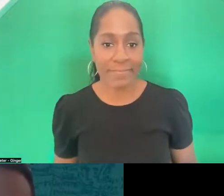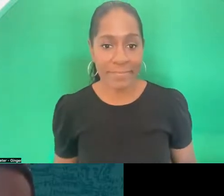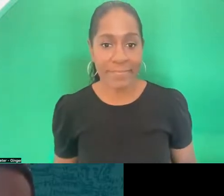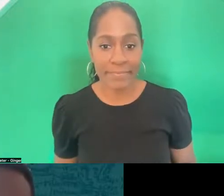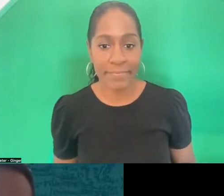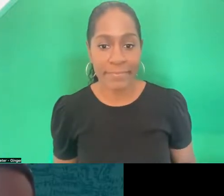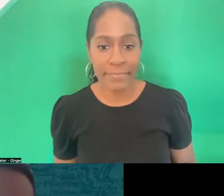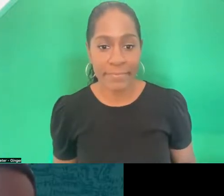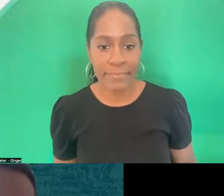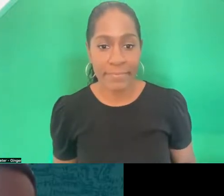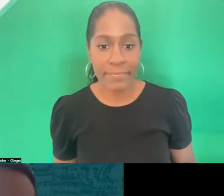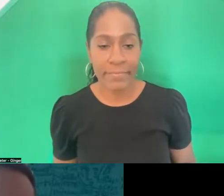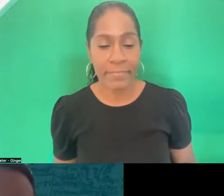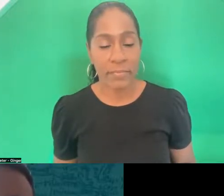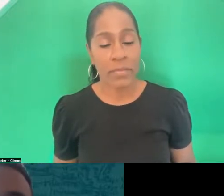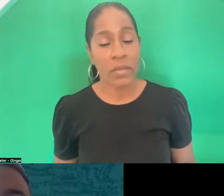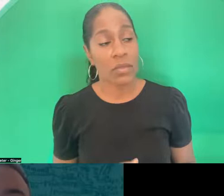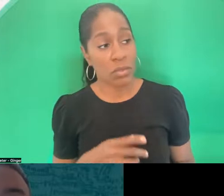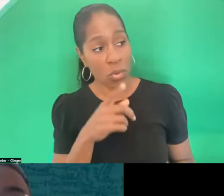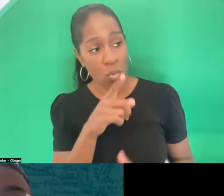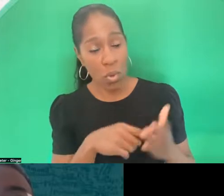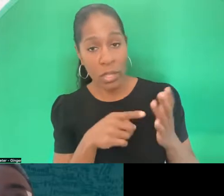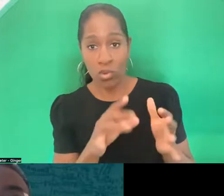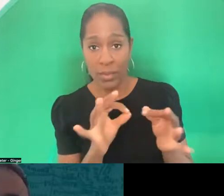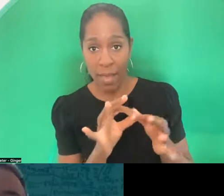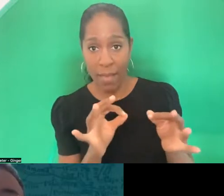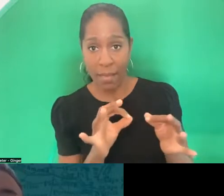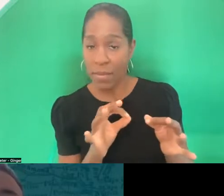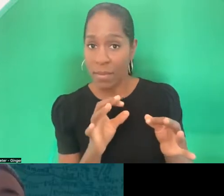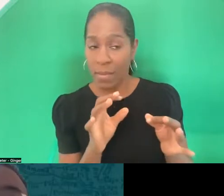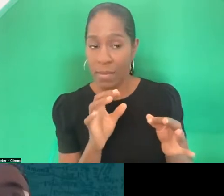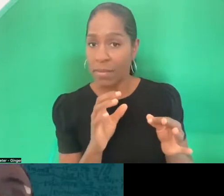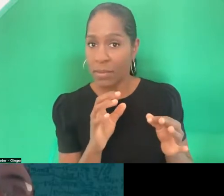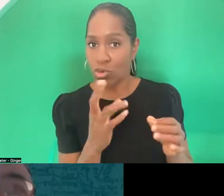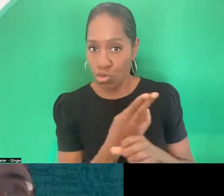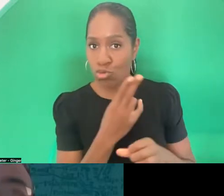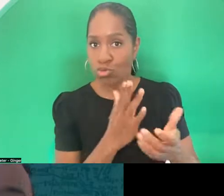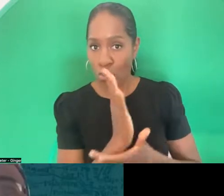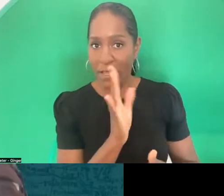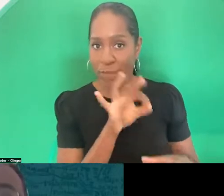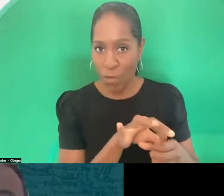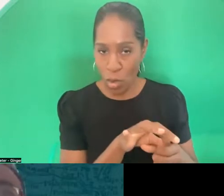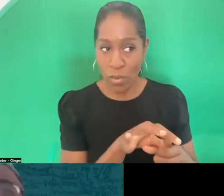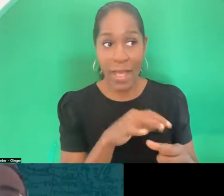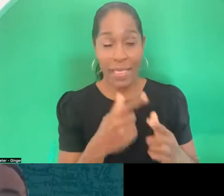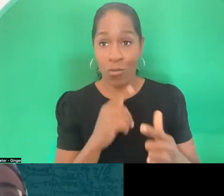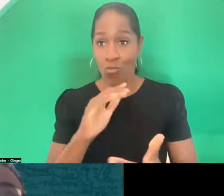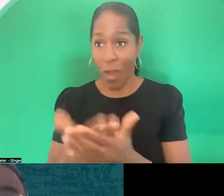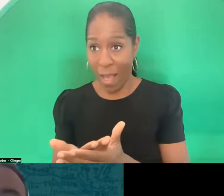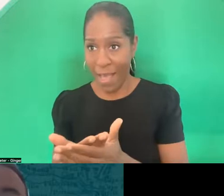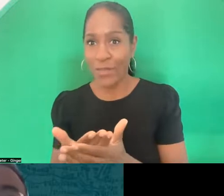puede utilizar entonces lo que estás diciendo es que hay una oportunidad no solamente ejercer el derecho a votar sino también